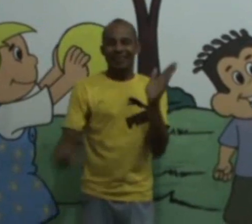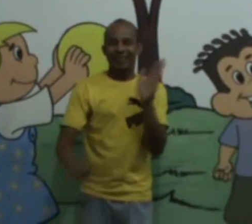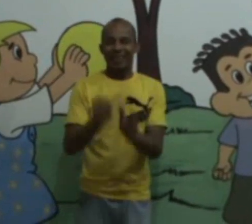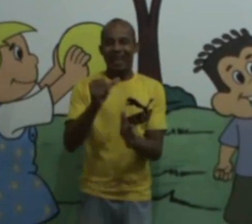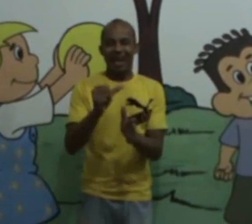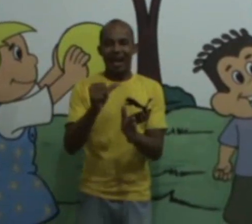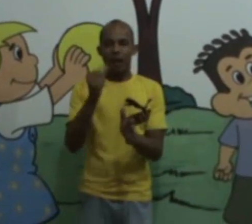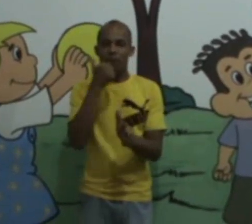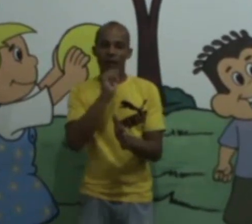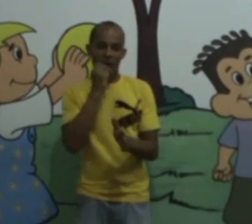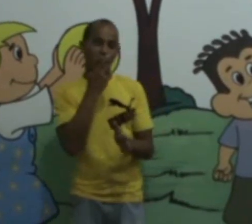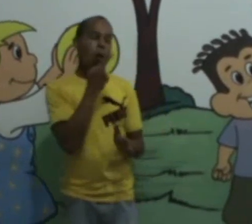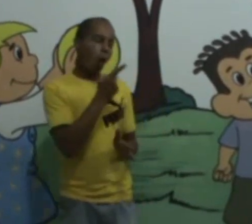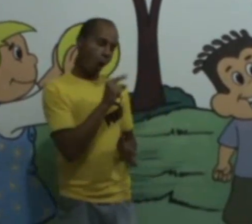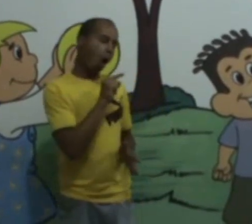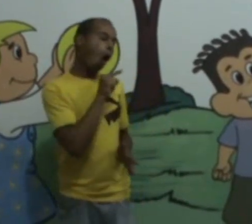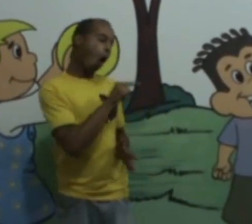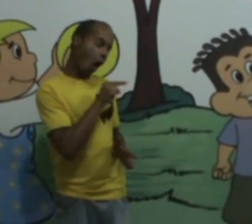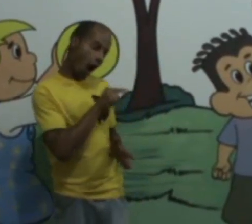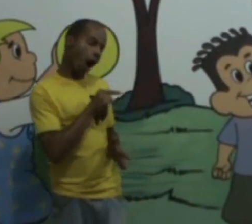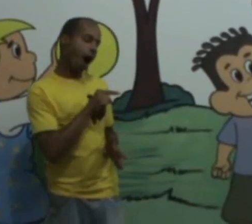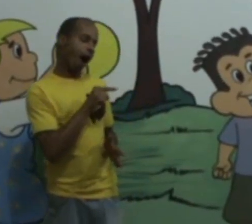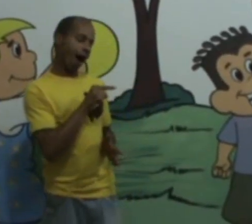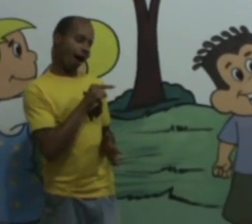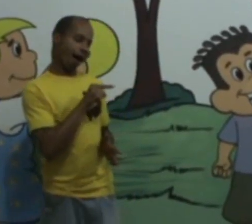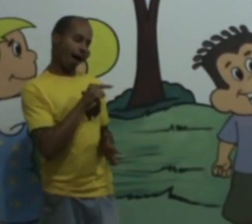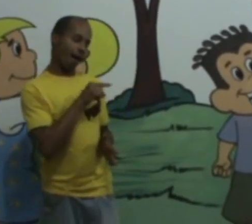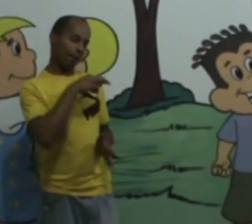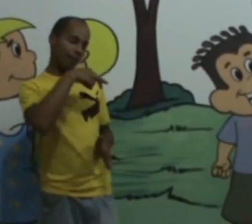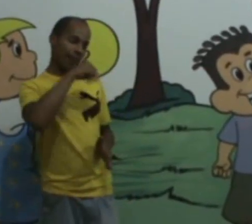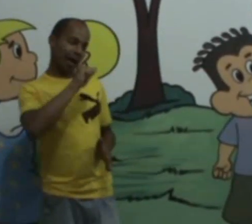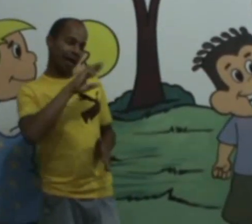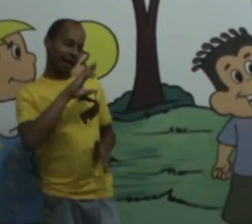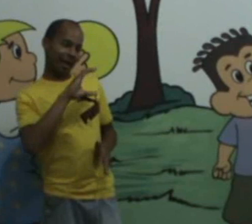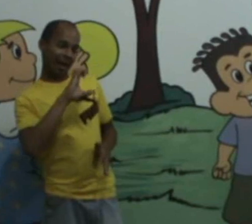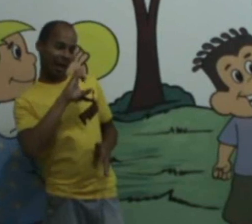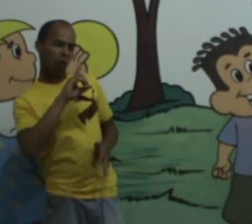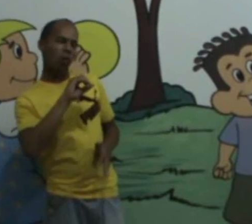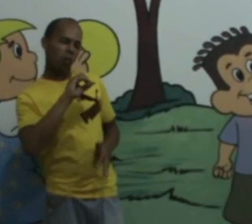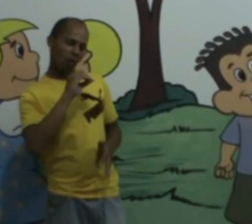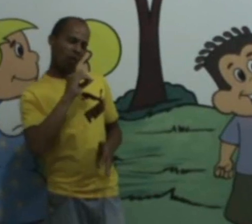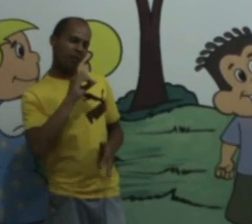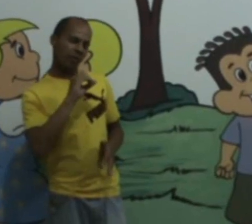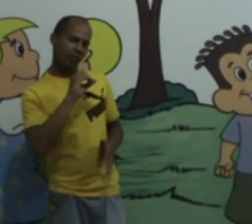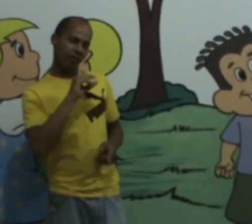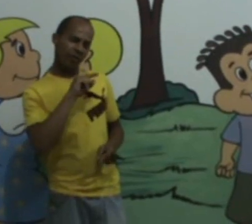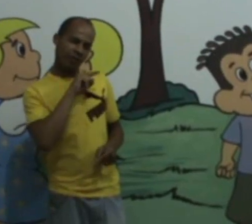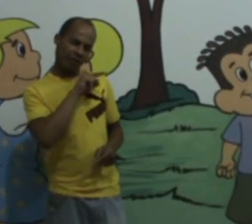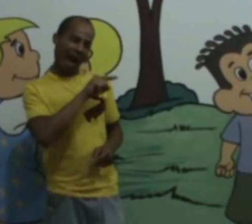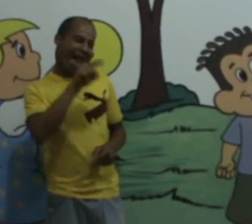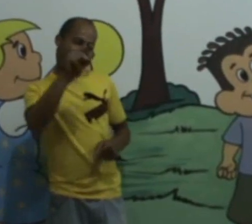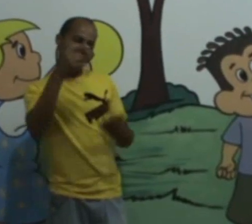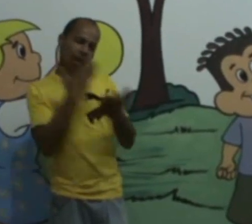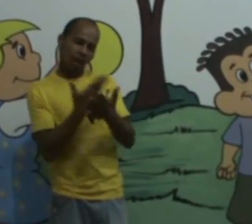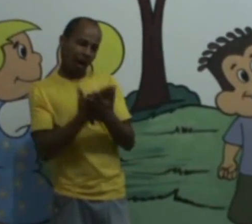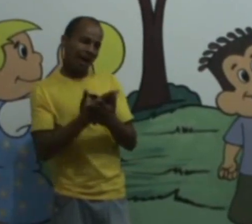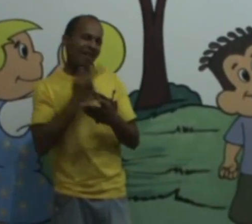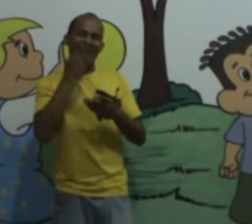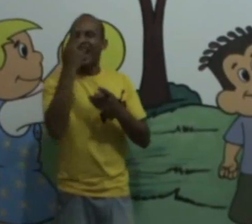de entrar na escola. Minha mãe foi logo avisando: olha, Marcelo, lá na escola